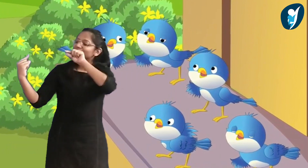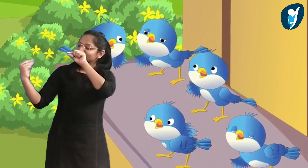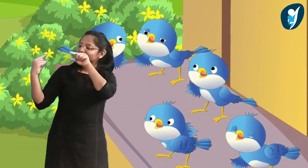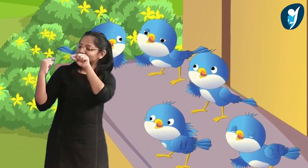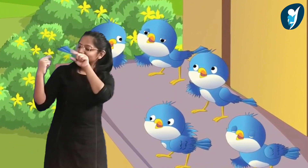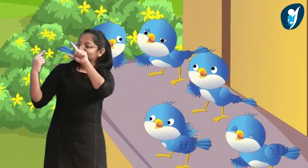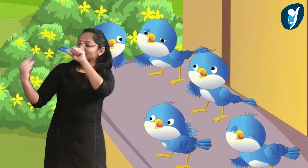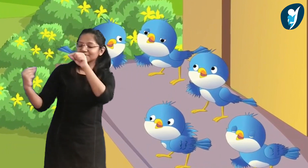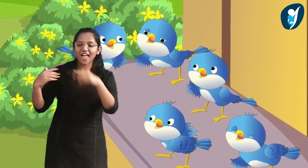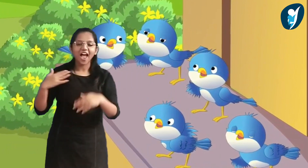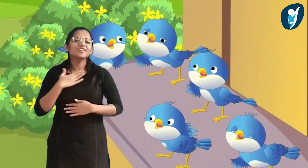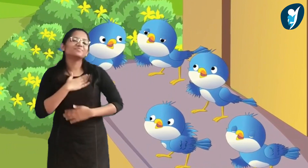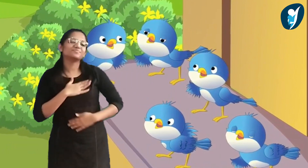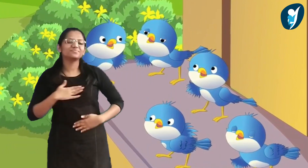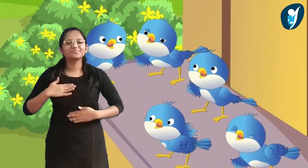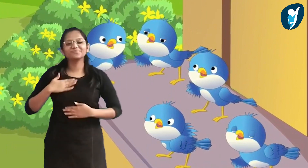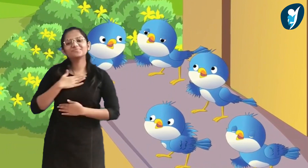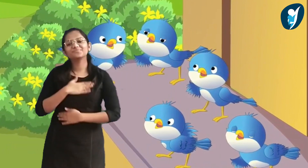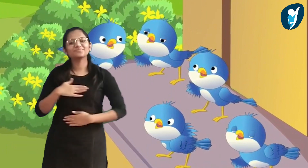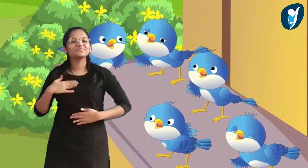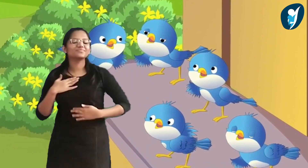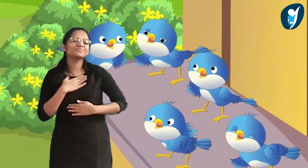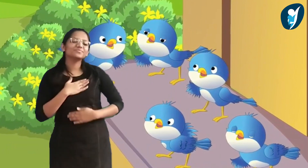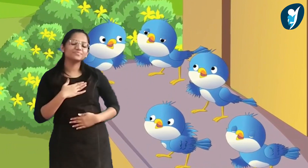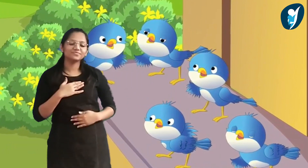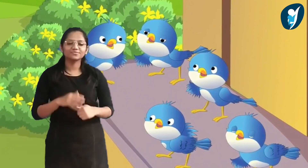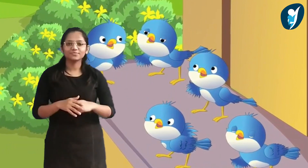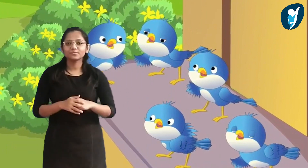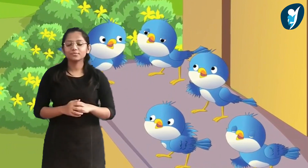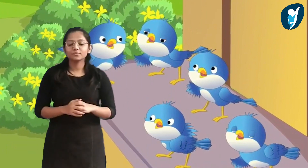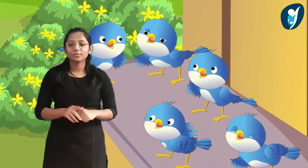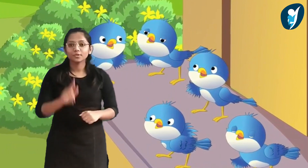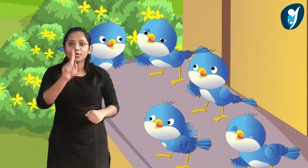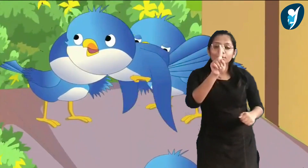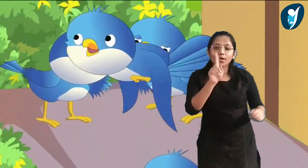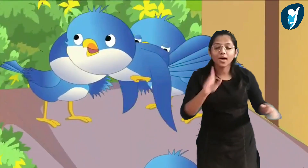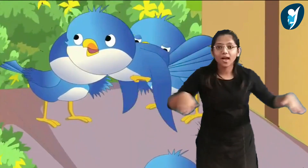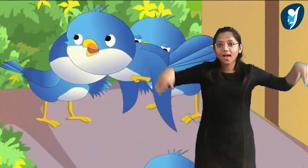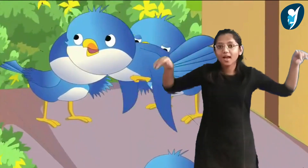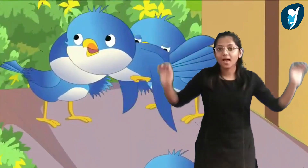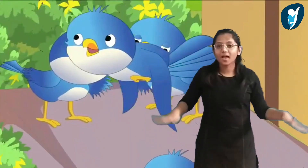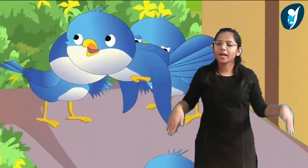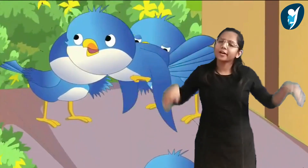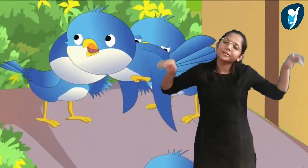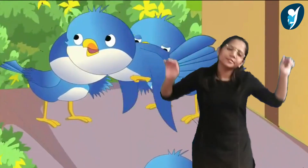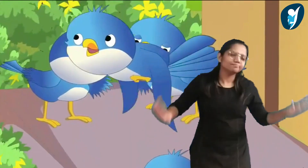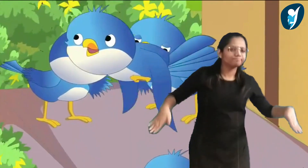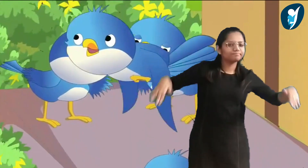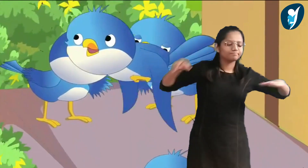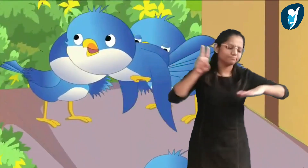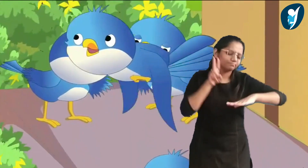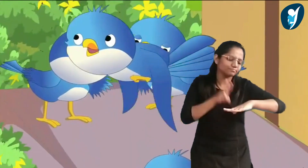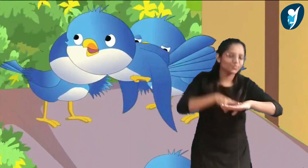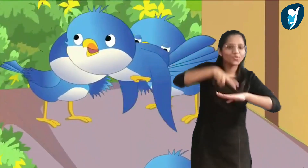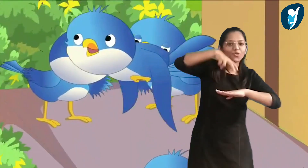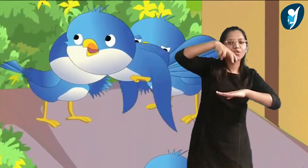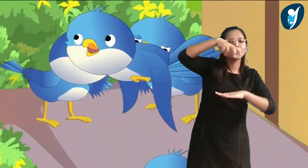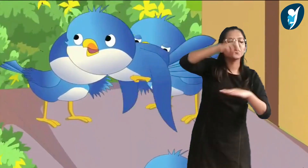हैं। एक घोंसला बनाने चली गई, अब 4 रह गई हैं।